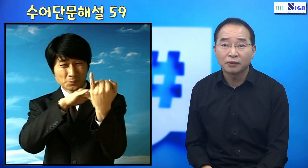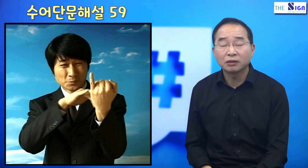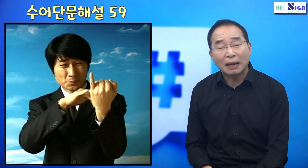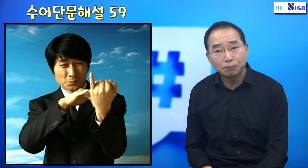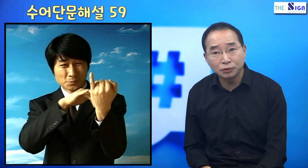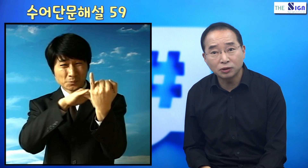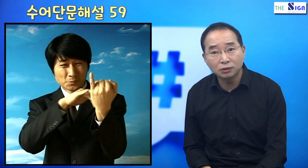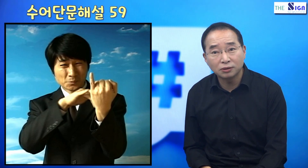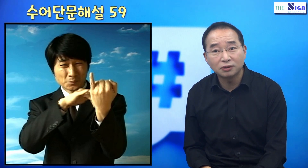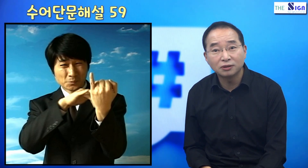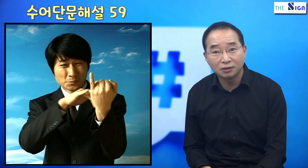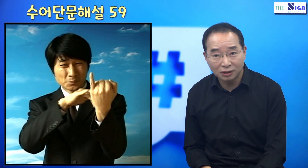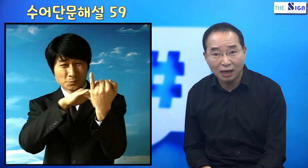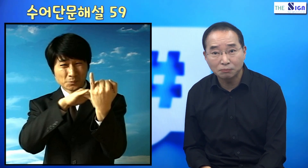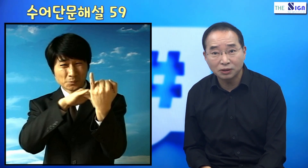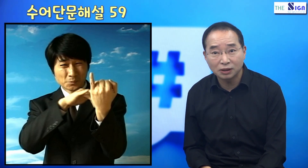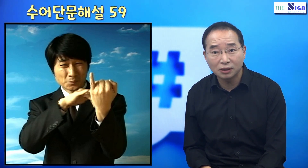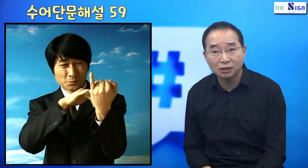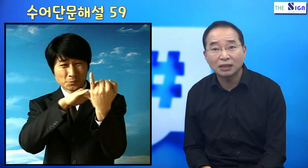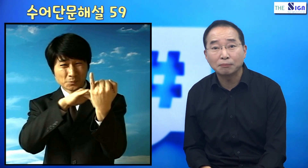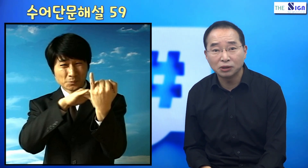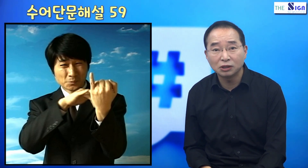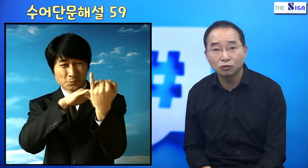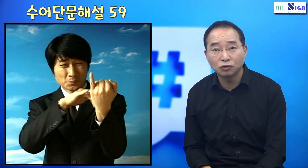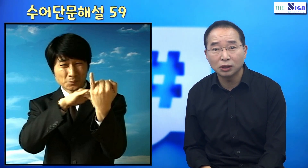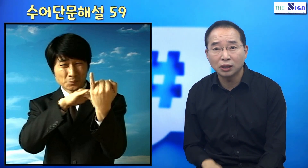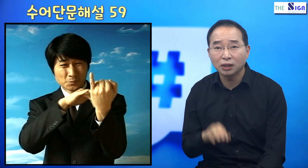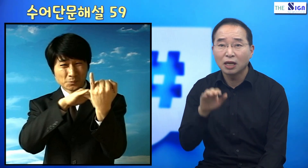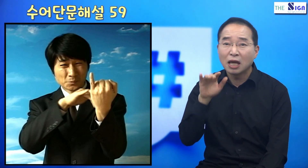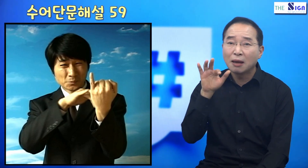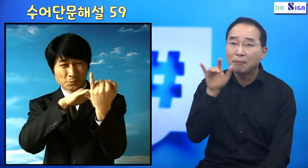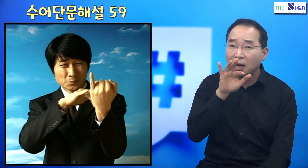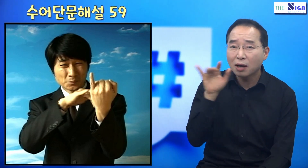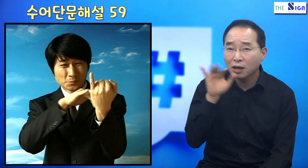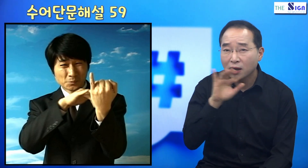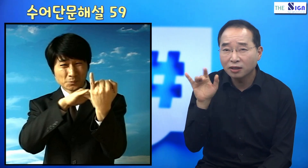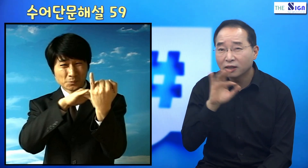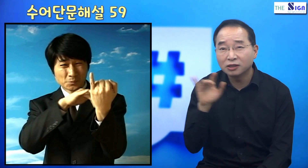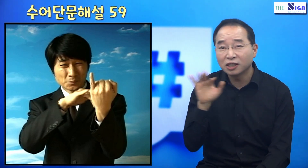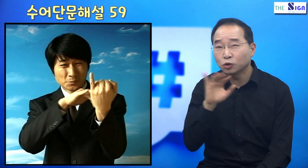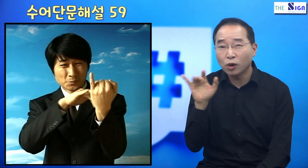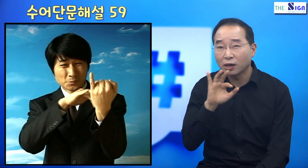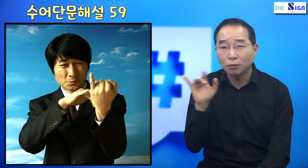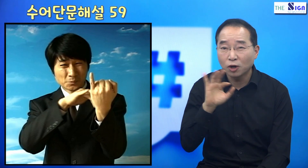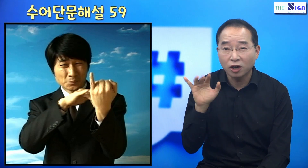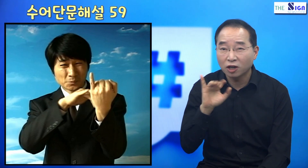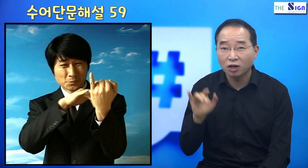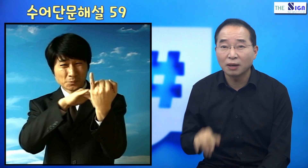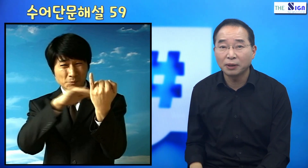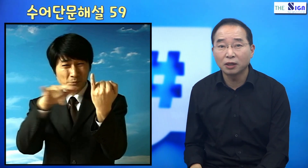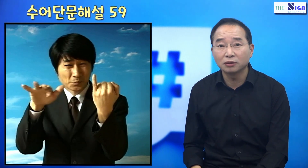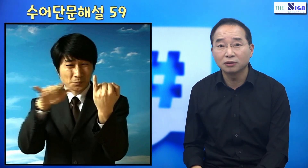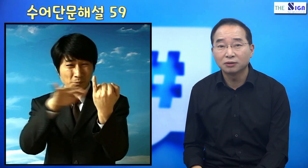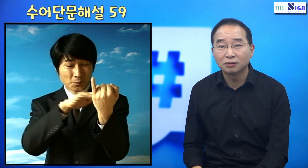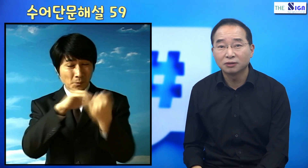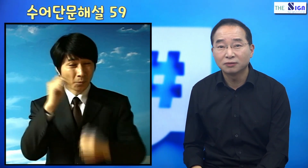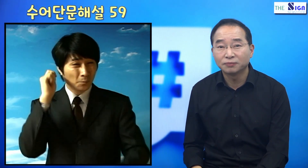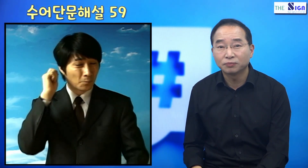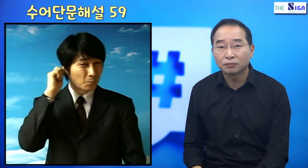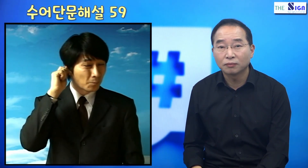써요. 나쁜 사람들이 나쁜 친구들이 막 이게 좋아라고 막